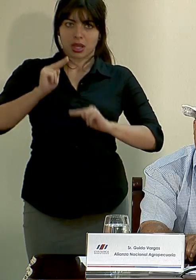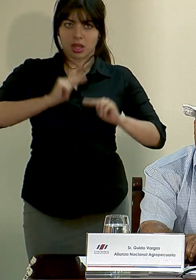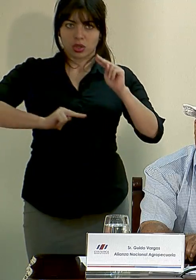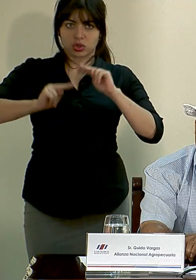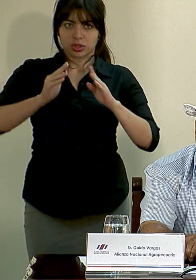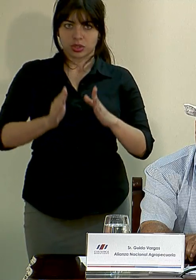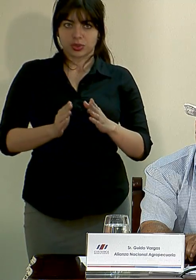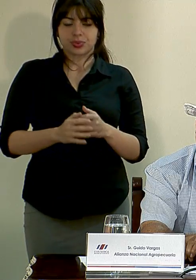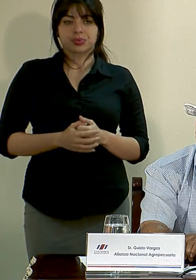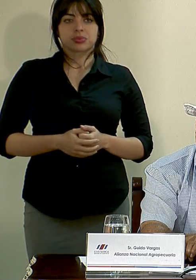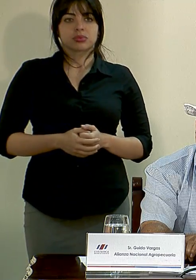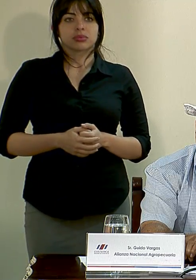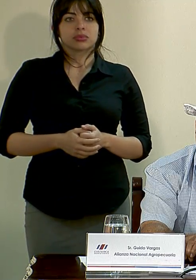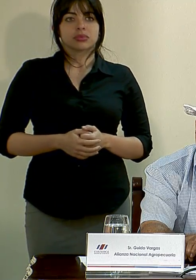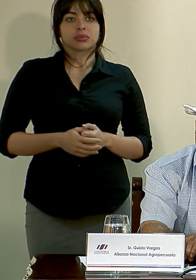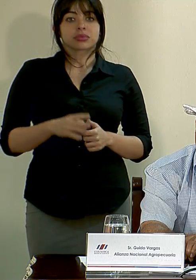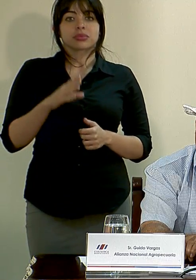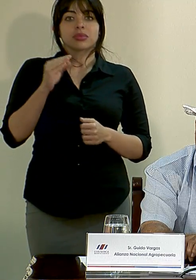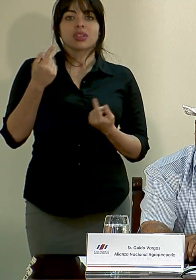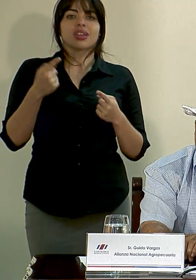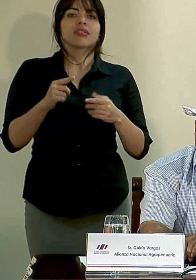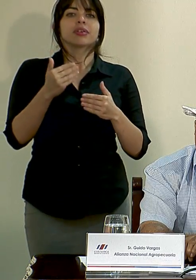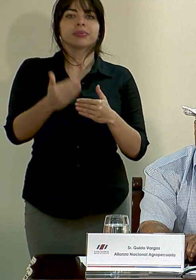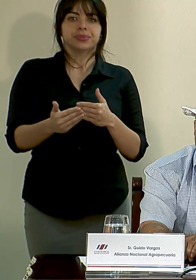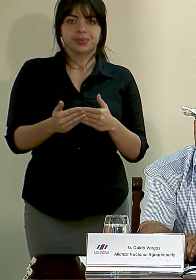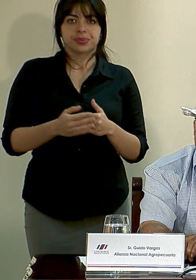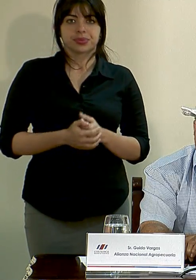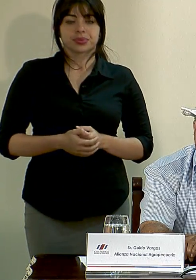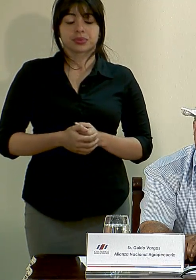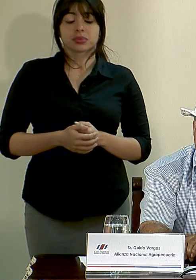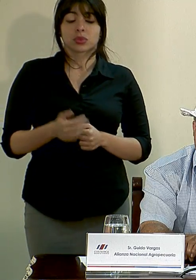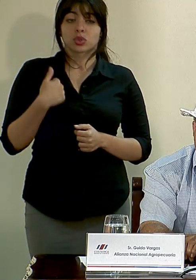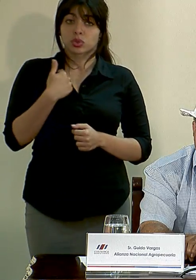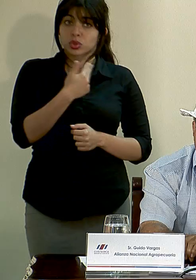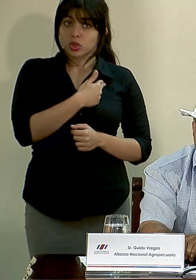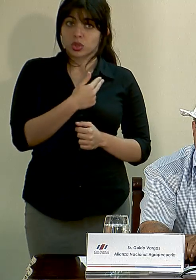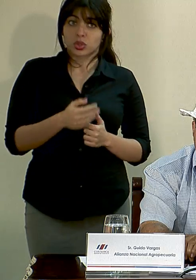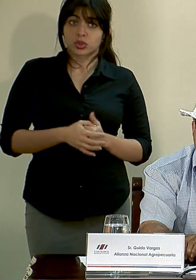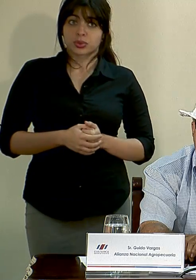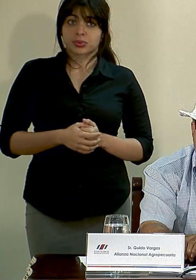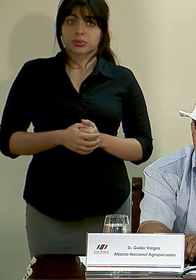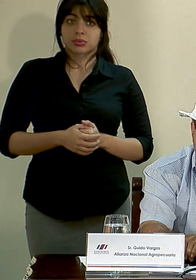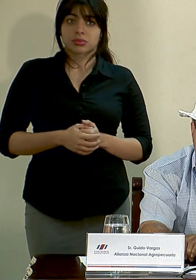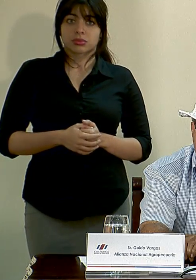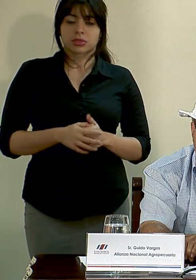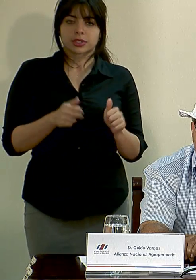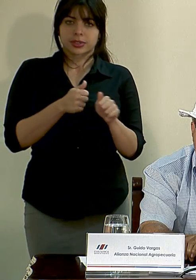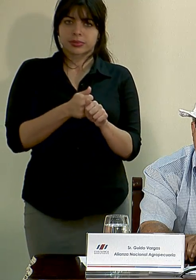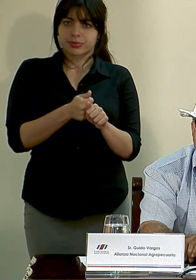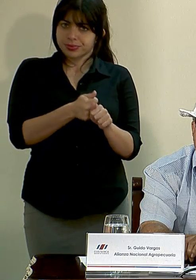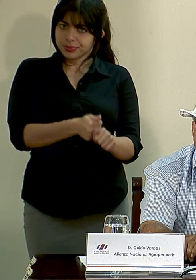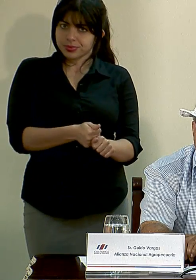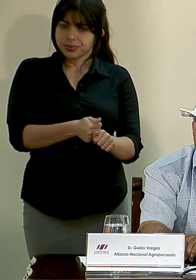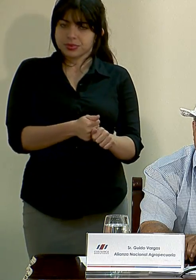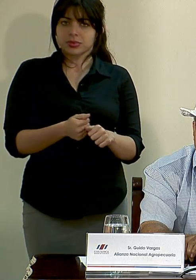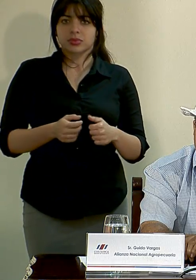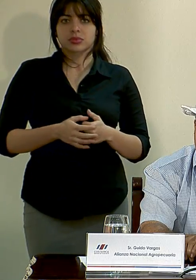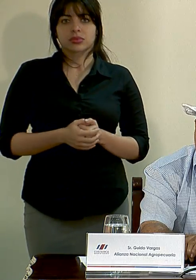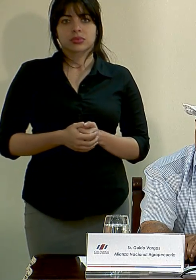negociación y lo que viene. Nosotros nos estamos apegando a